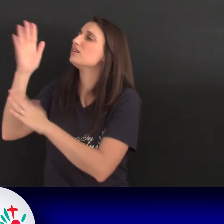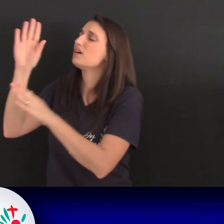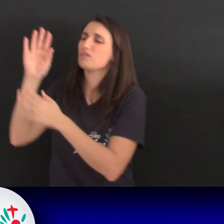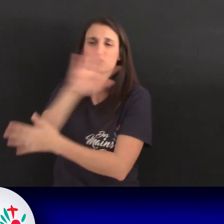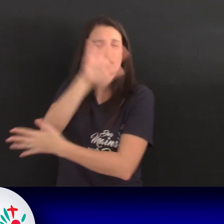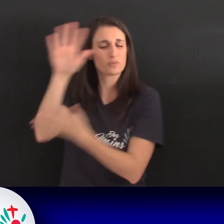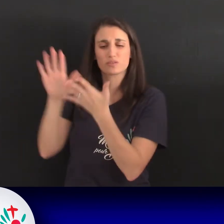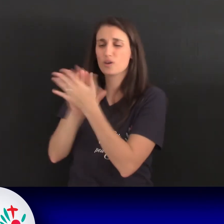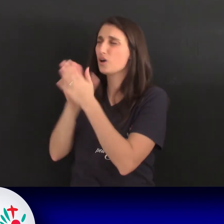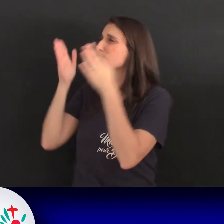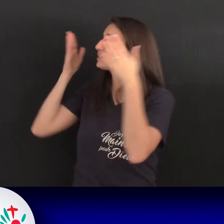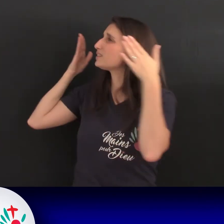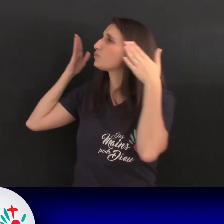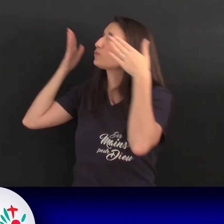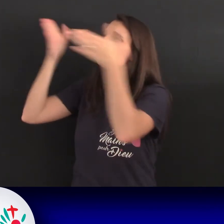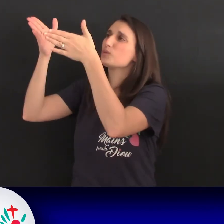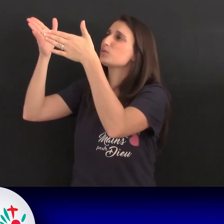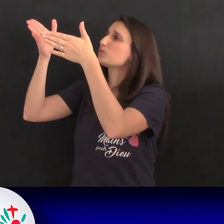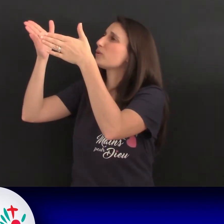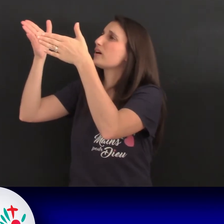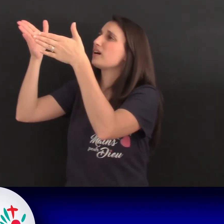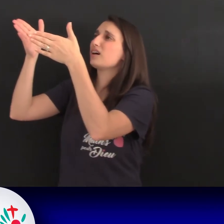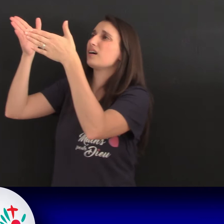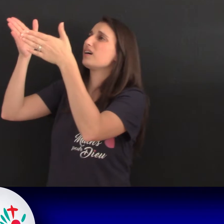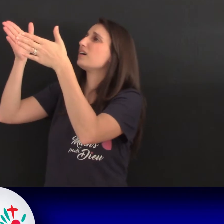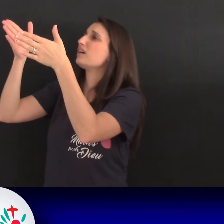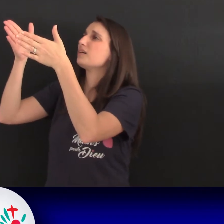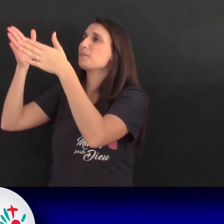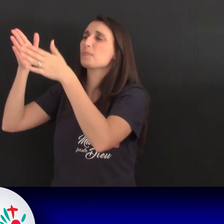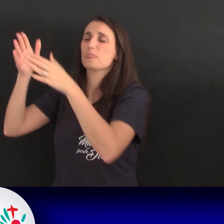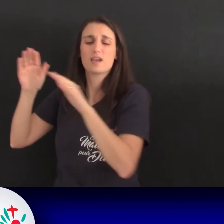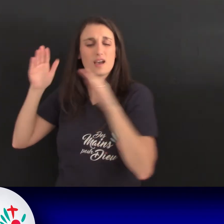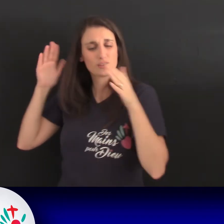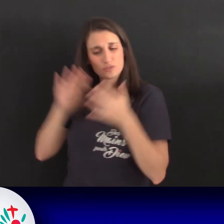louange. Tout est centré sur toi,